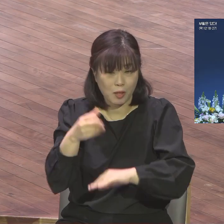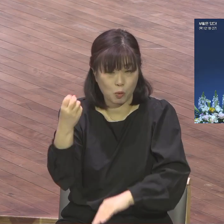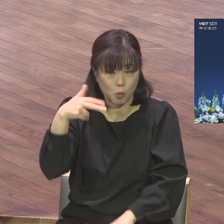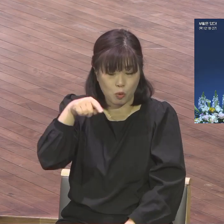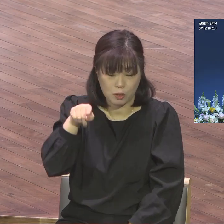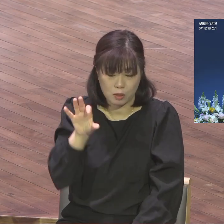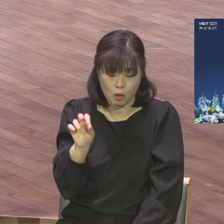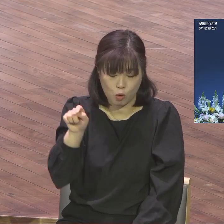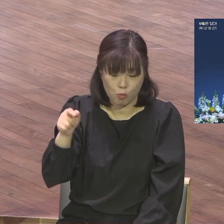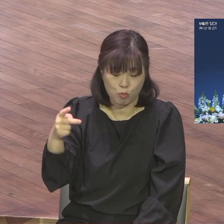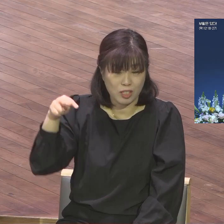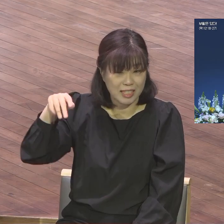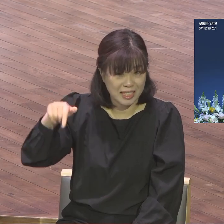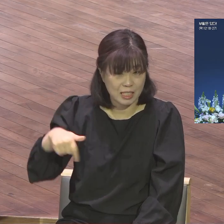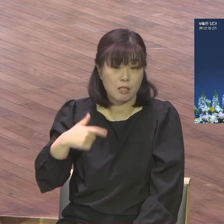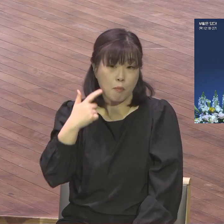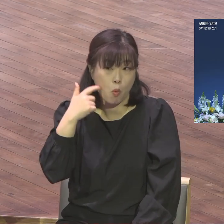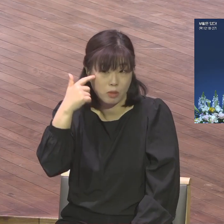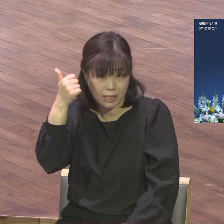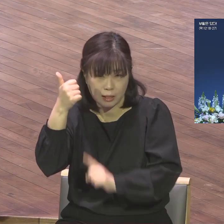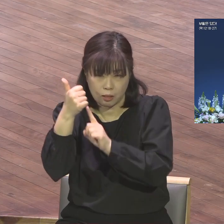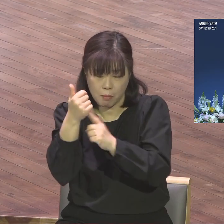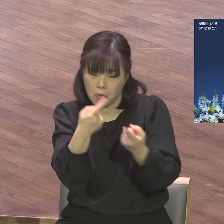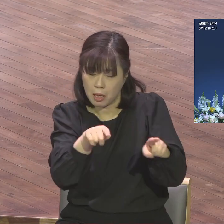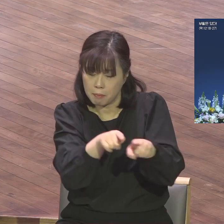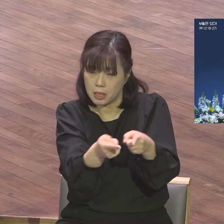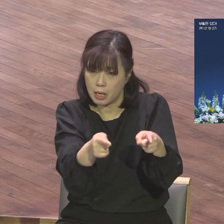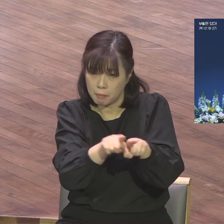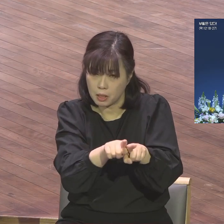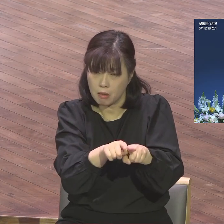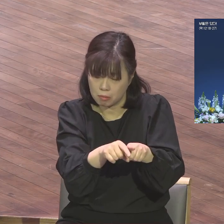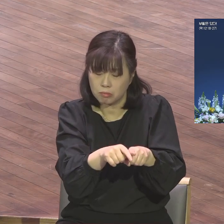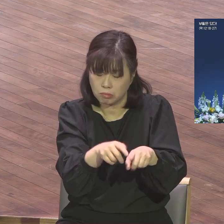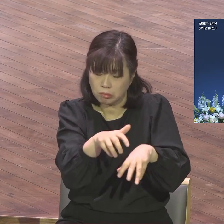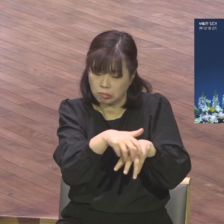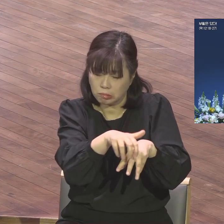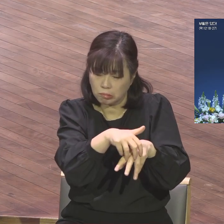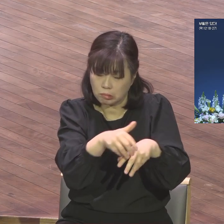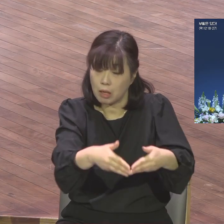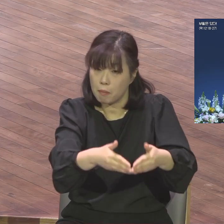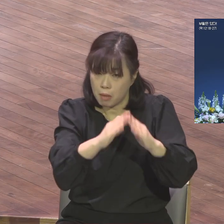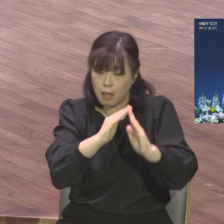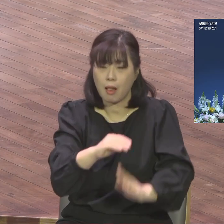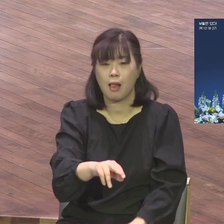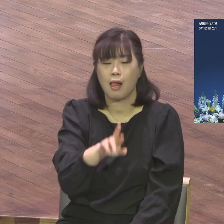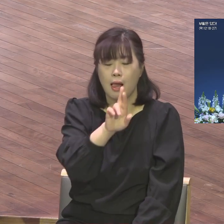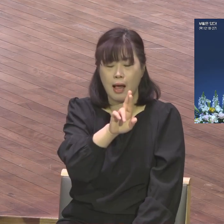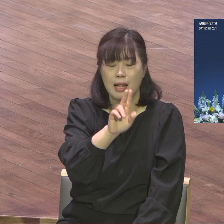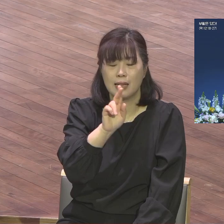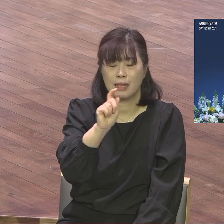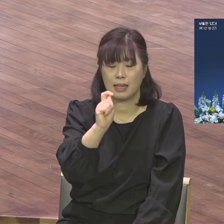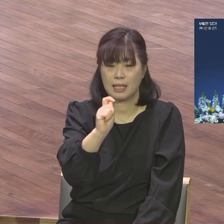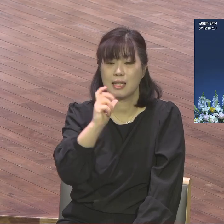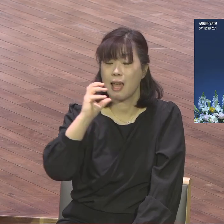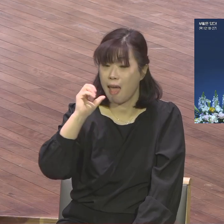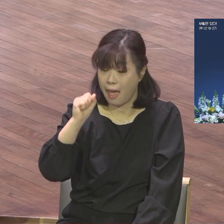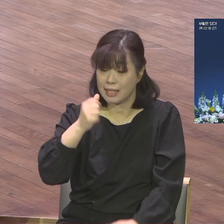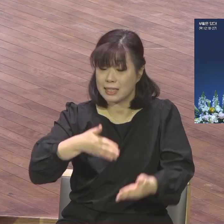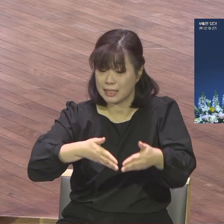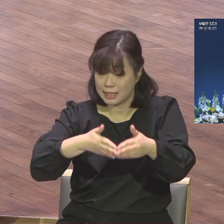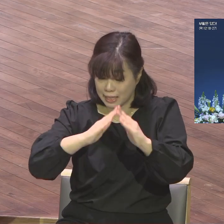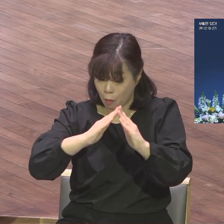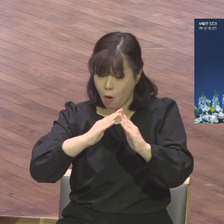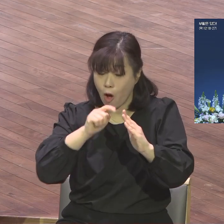그렇게 지속적으로 지도해서 RTS 신학교가 세워져 있는 그 현장에 그